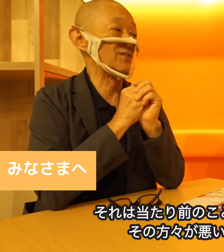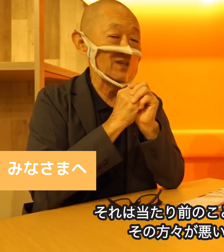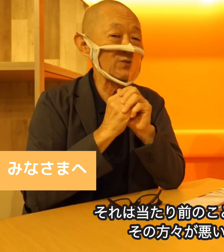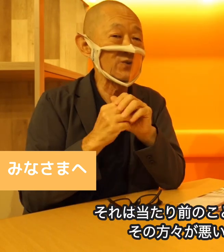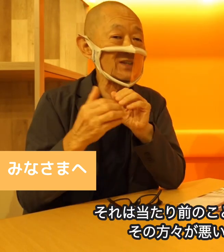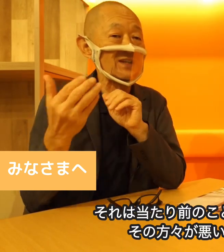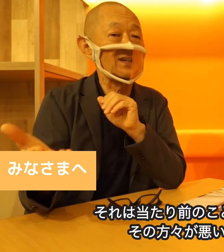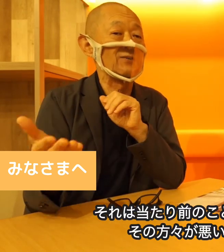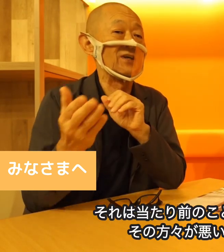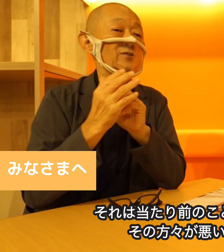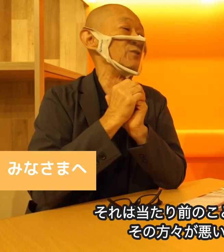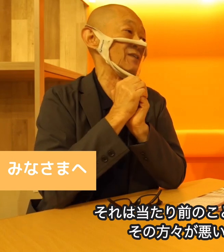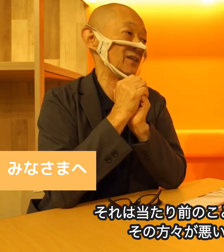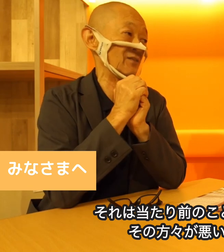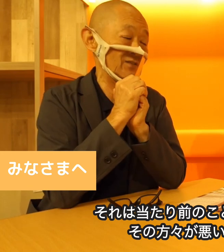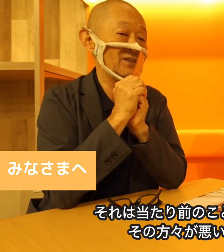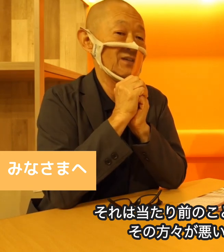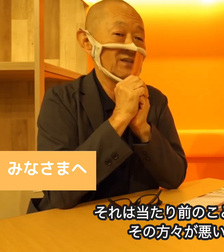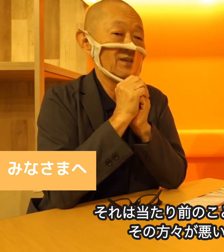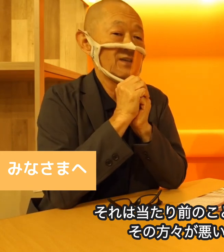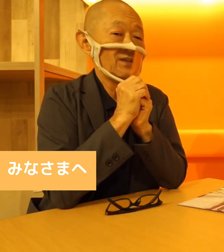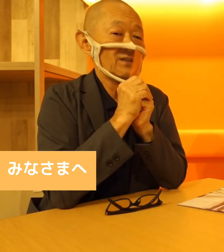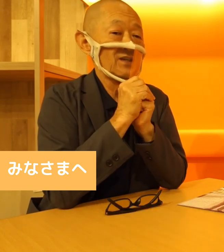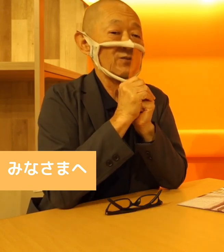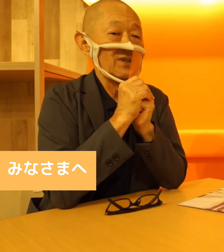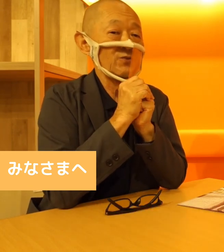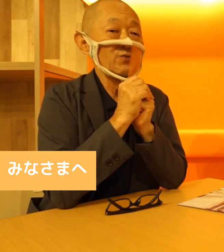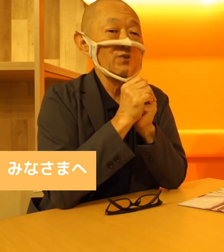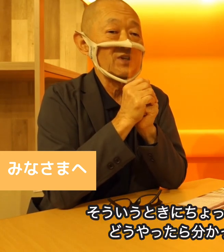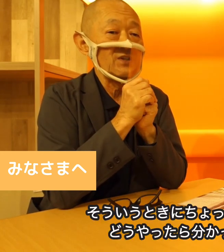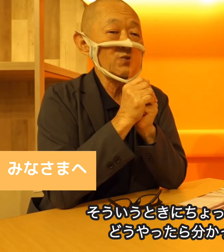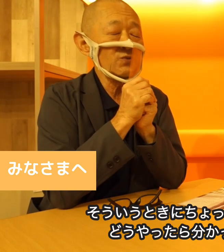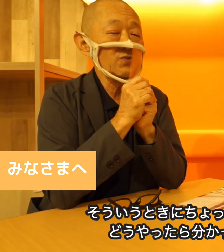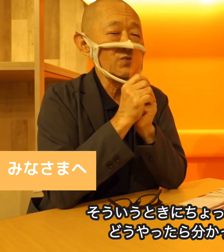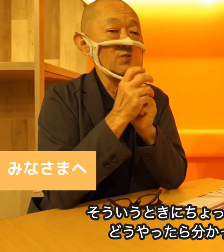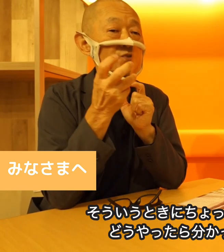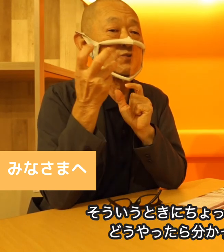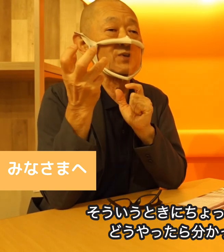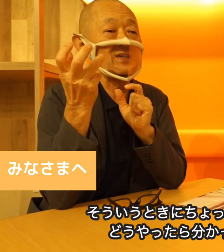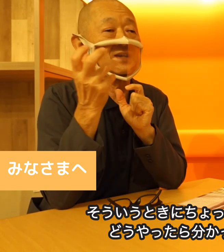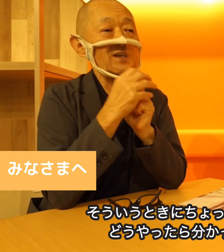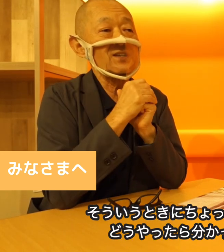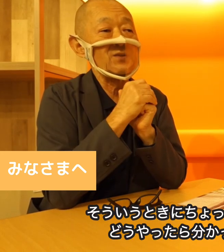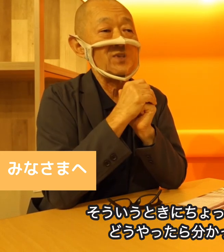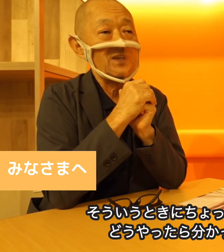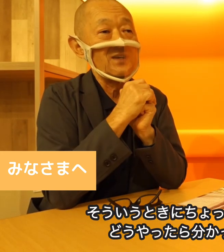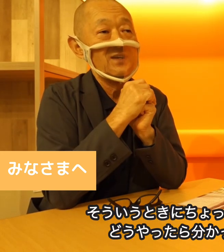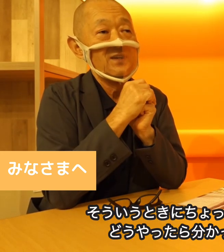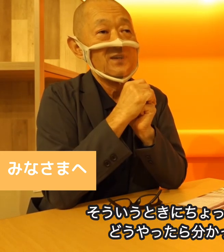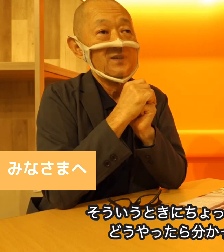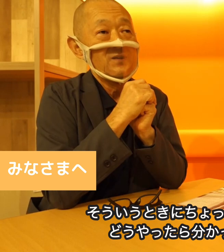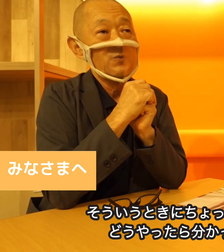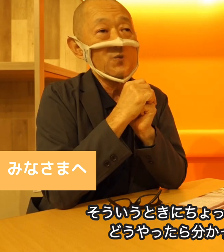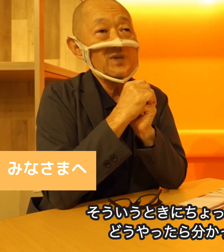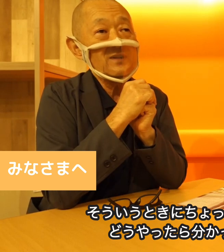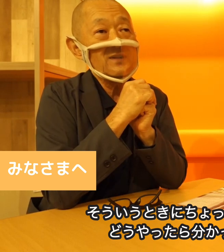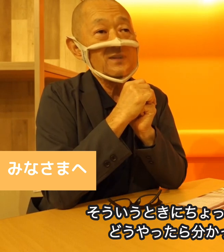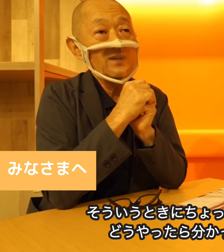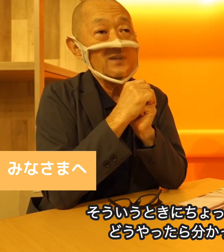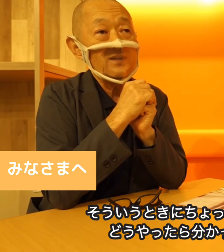ね、その方々が悪いのではなく。なのでそういう時にちょっと想像力を働かせてみて、どうやったら